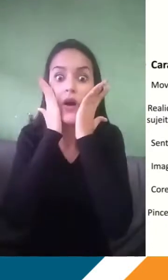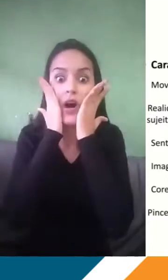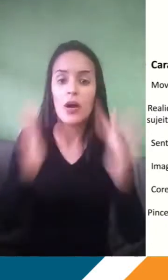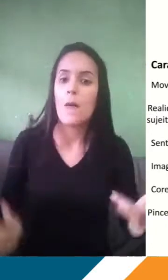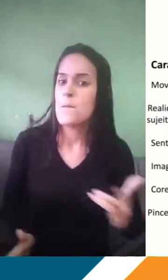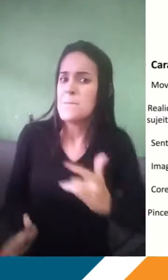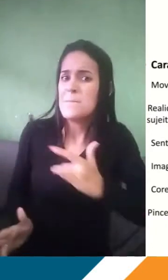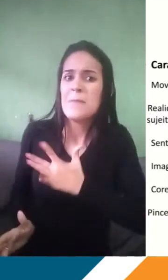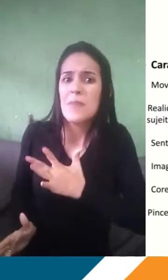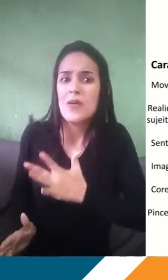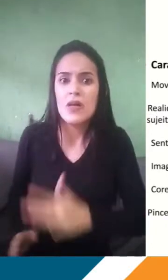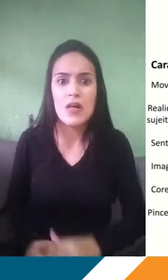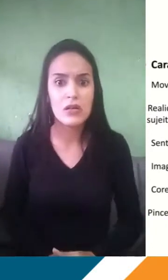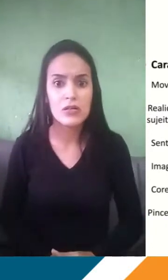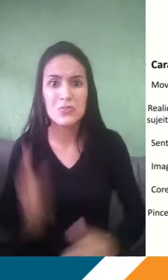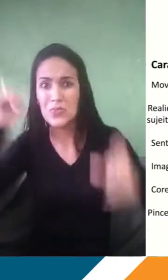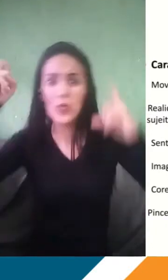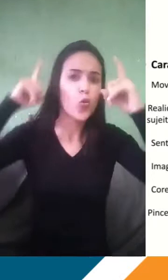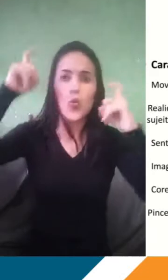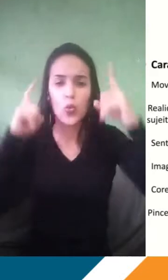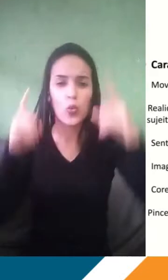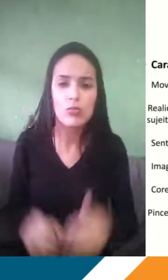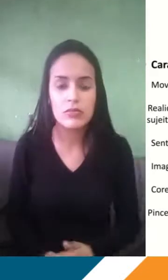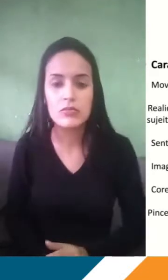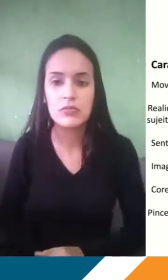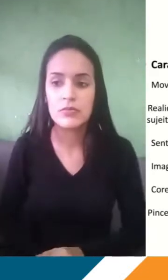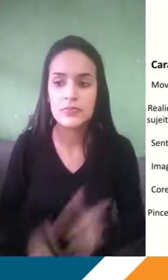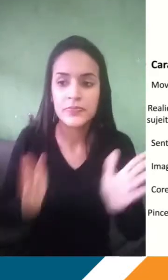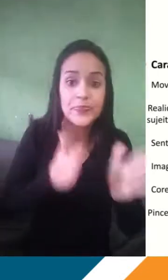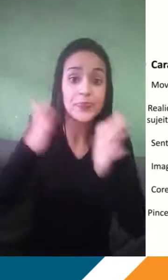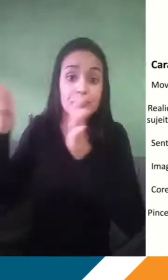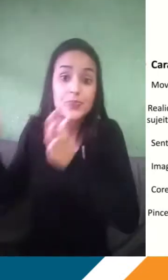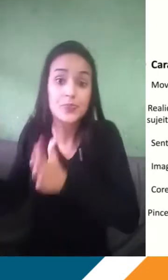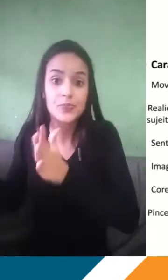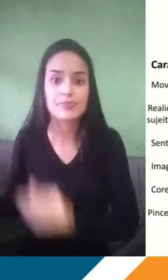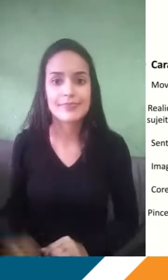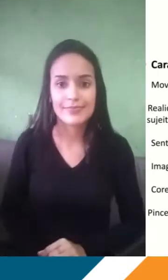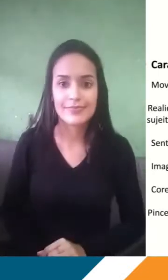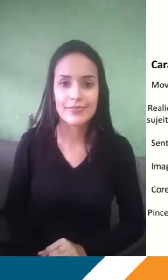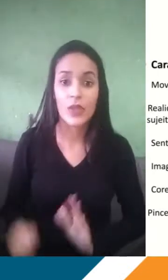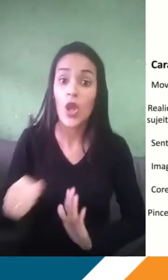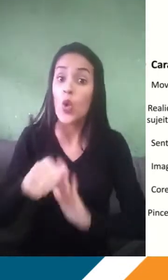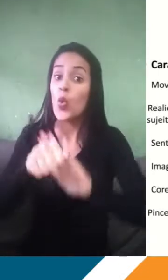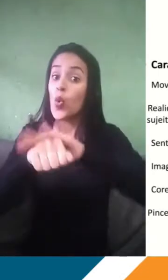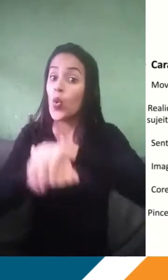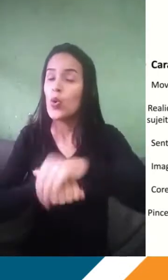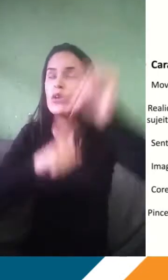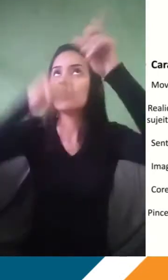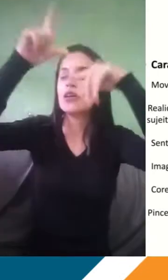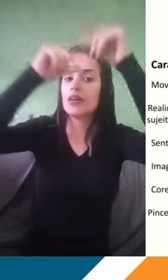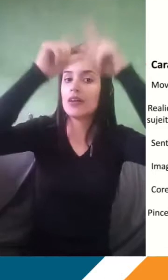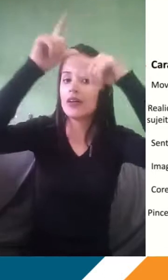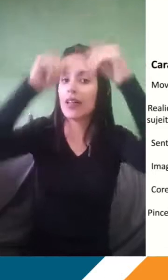medo, angústia. Ao lado dele, temos A Noite Estrelada, de Van Gogh.